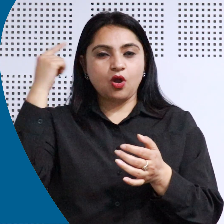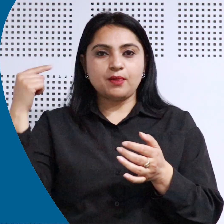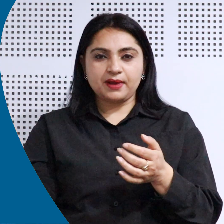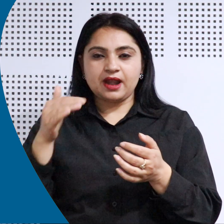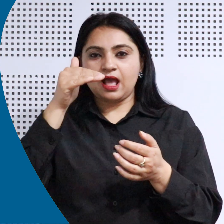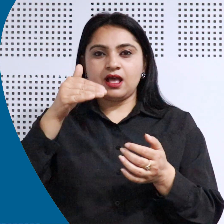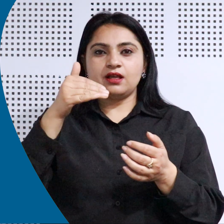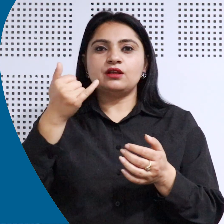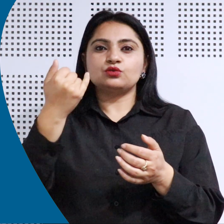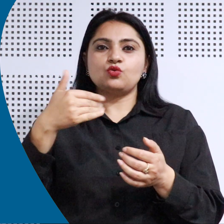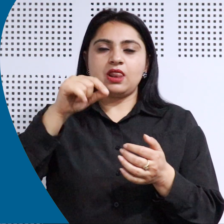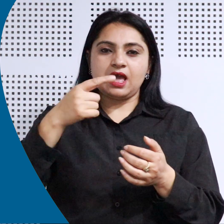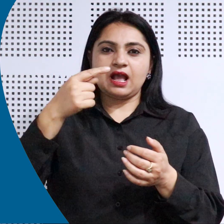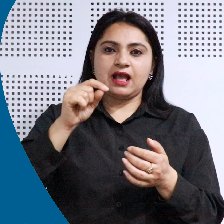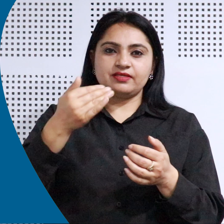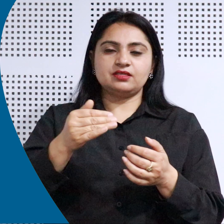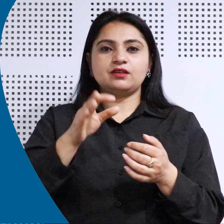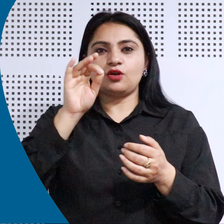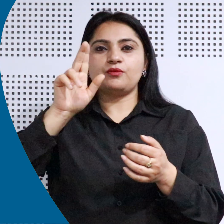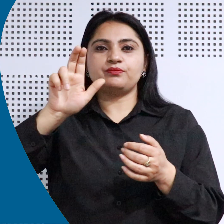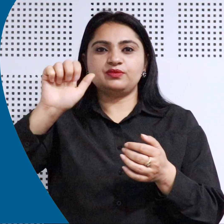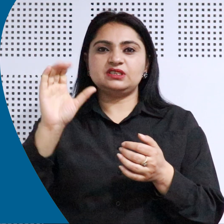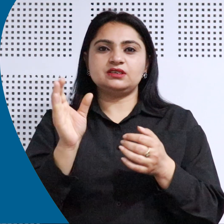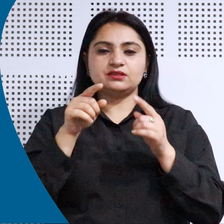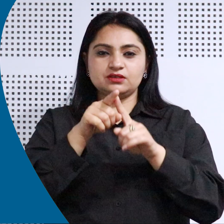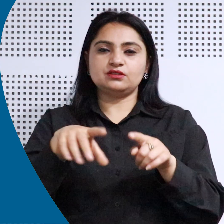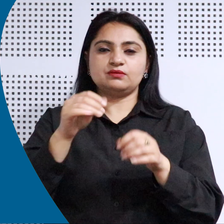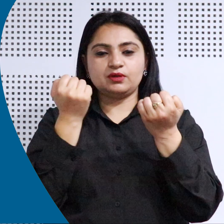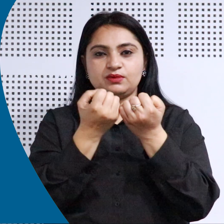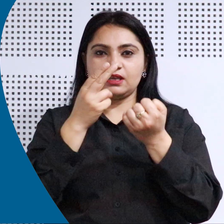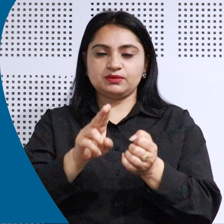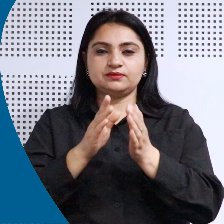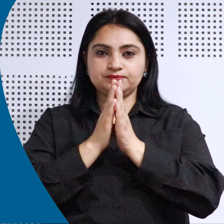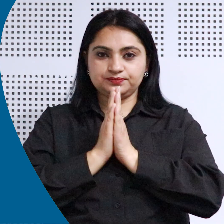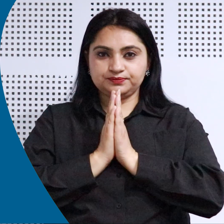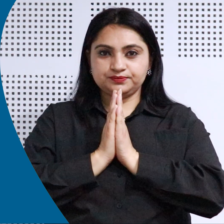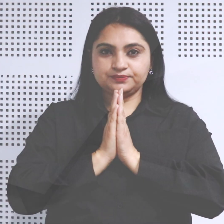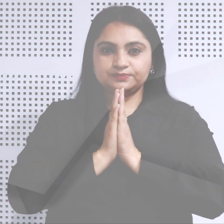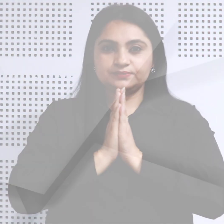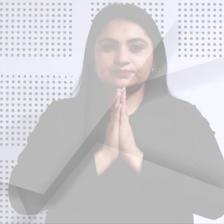तोलाकान्त बगाले, विजय बौडेल सहित हामी सबै विदा भयौं। नमस्कार।